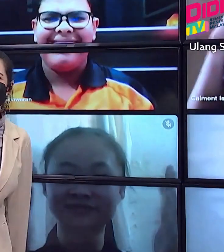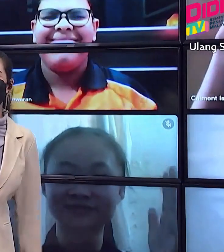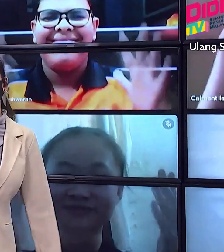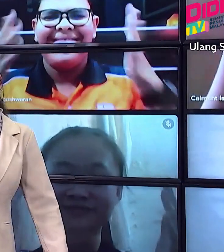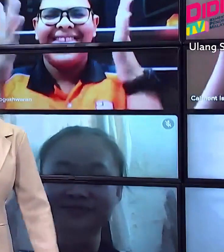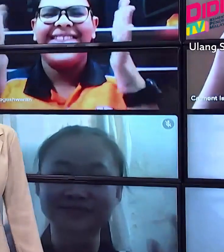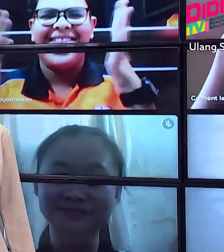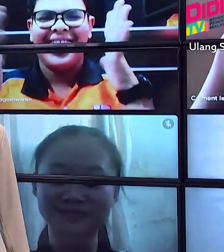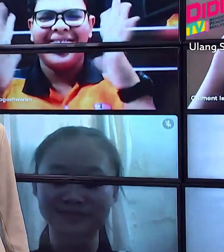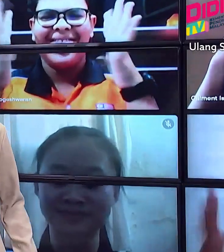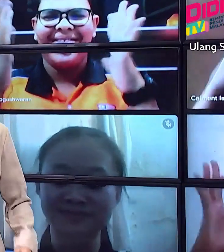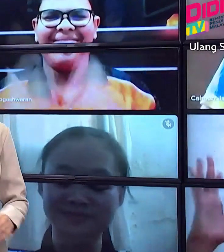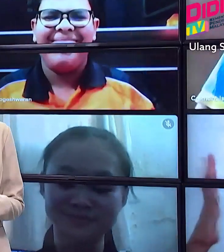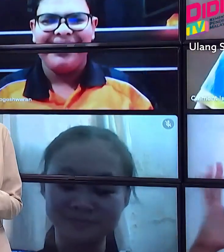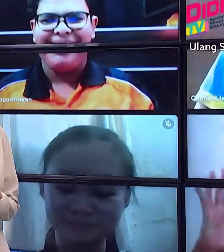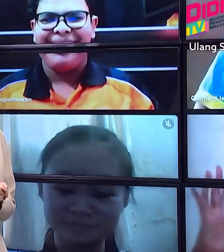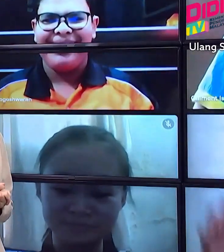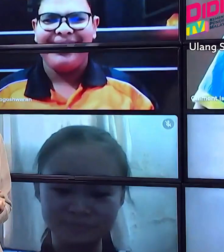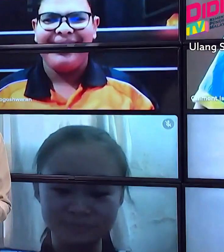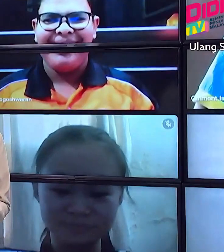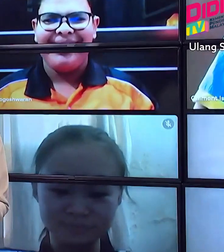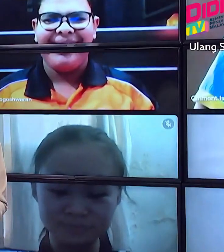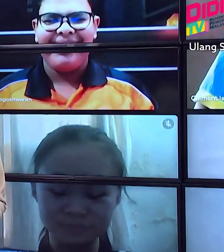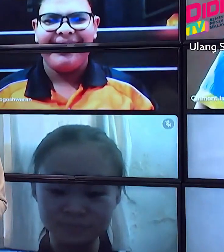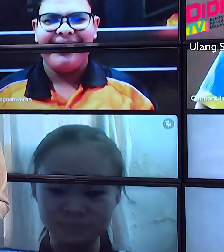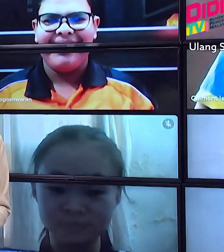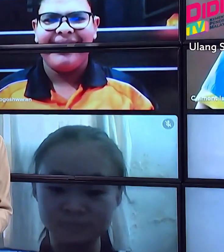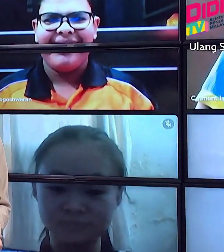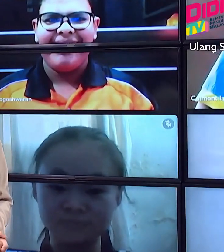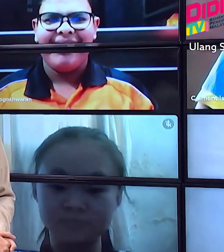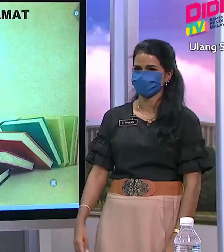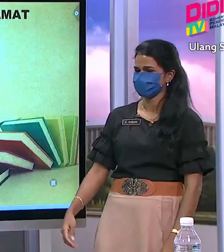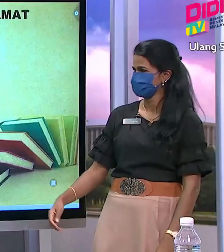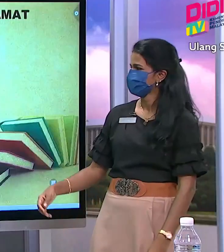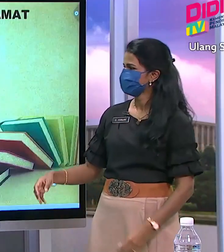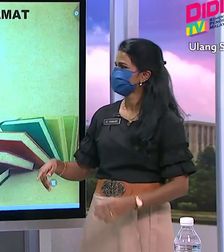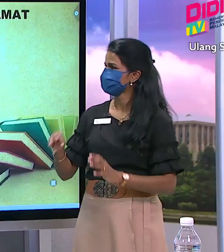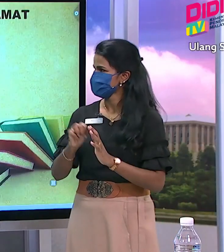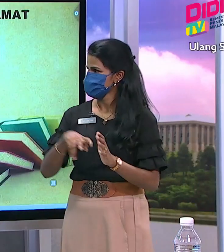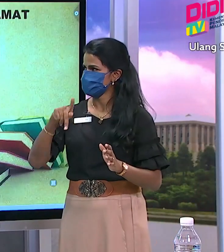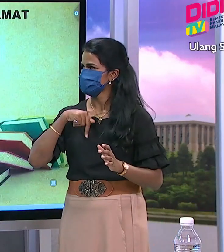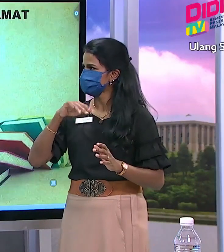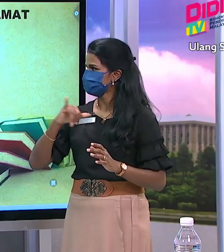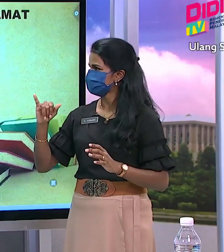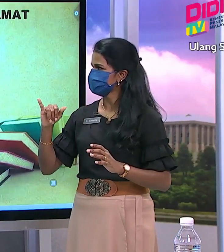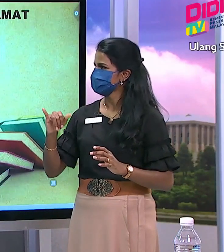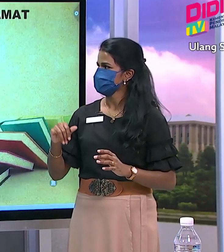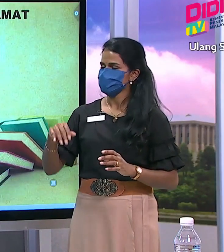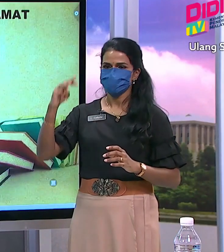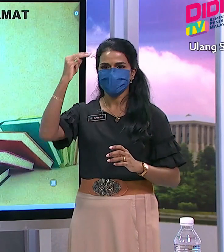Mempunyai. Kalau you buat mesti mereka akan ikut. Oh, ya ke? Comel, baik. Okay. Mempunyai